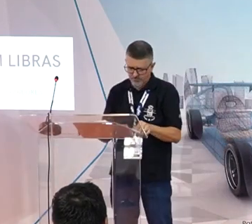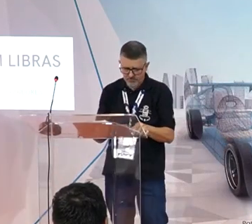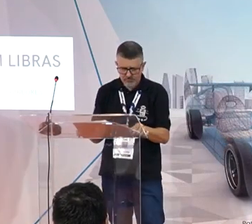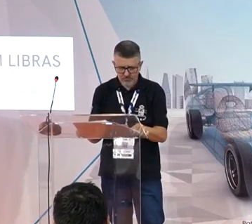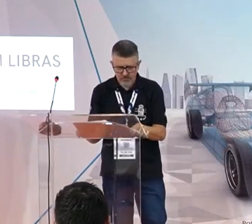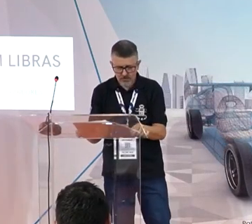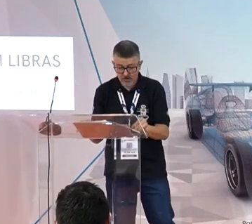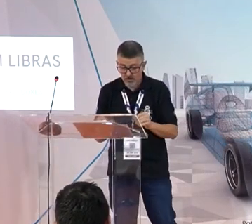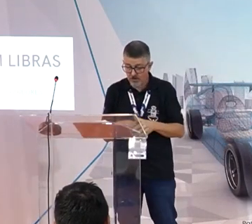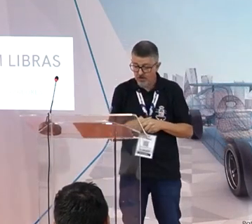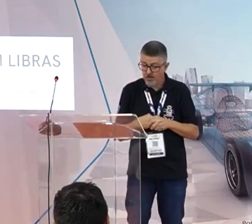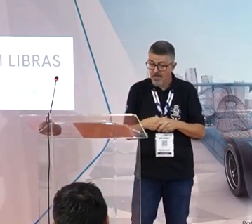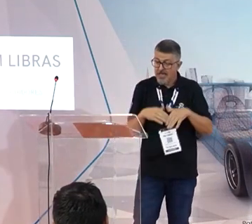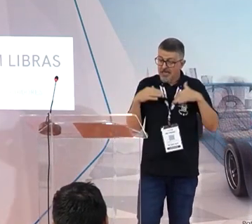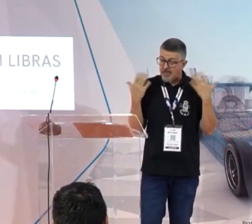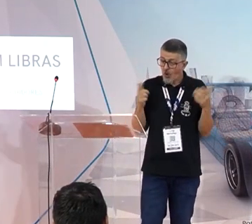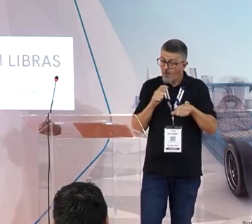eles precisam de informações acessíveis.